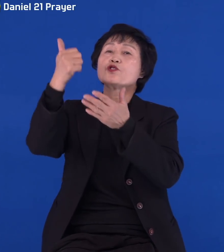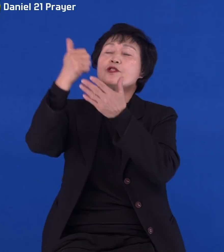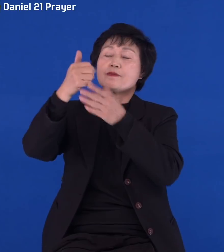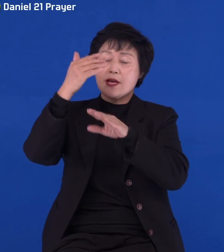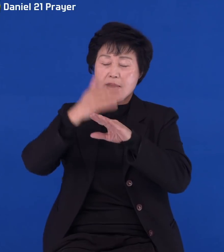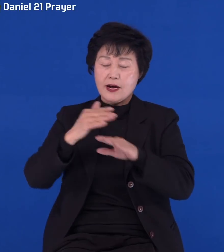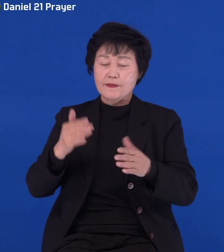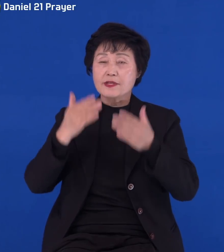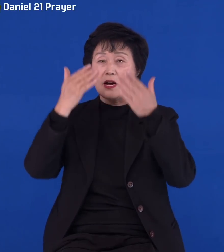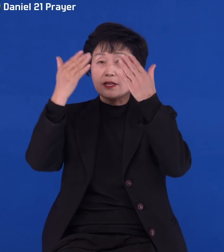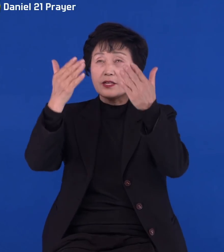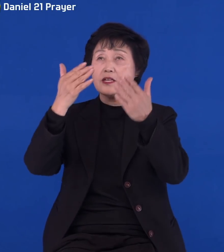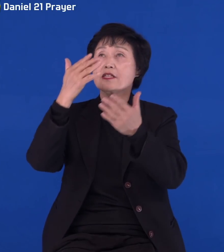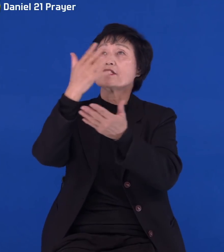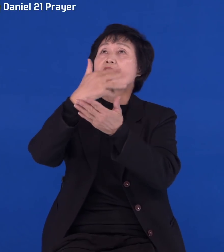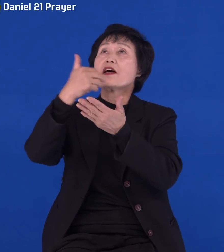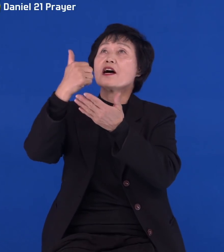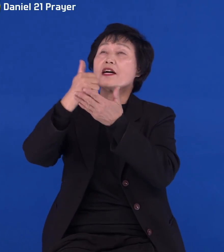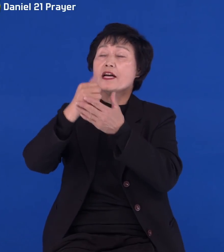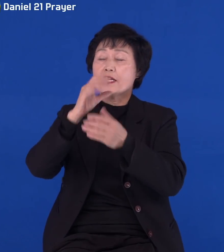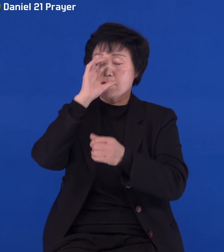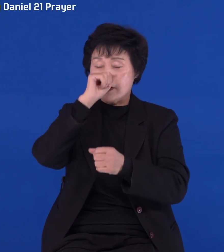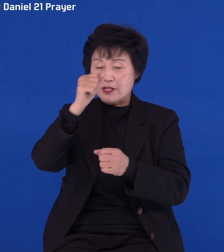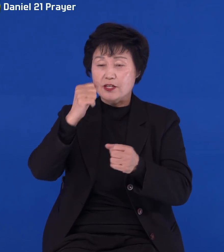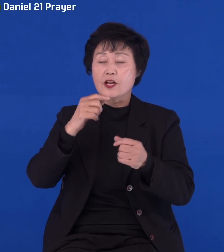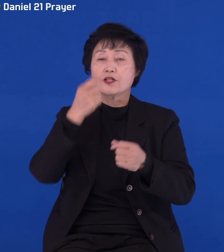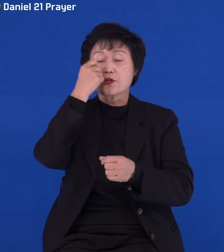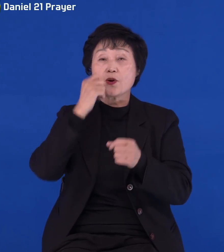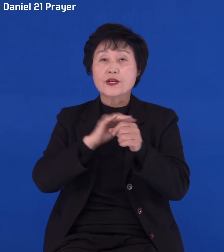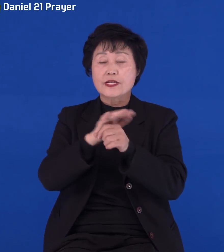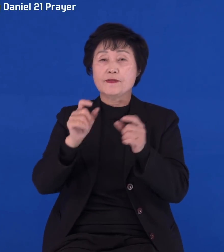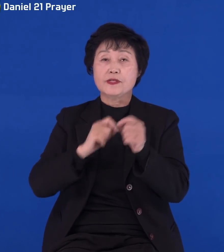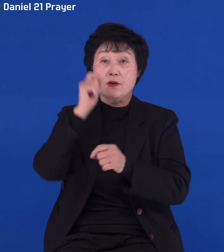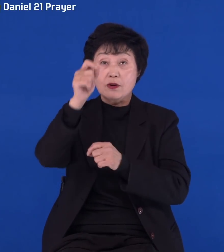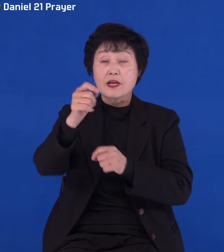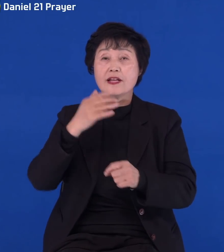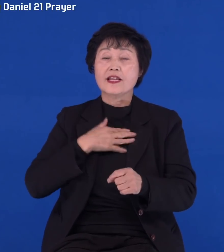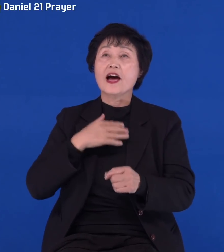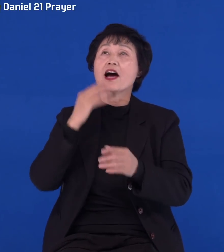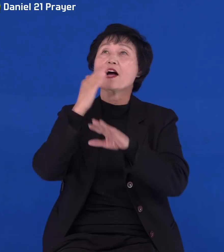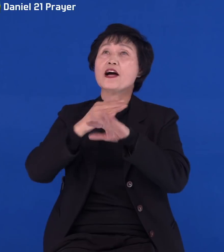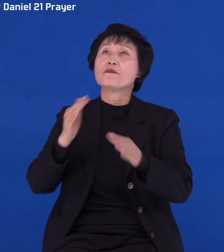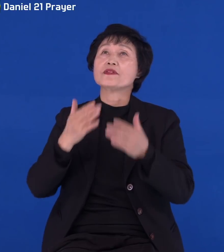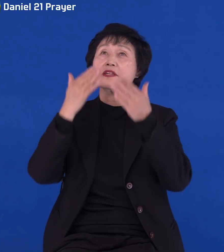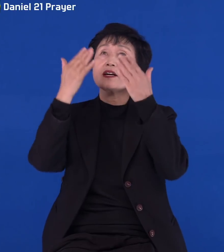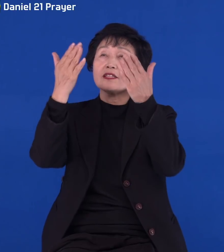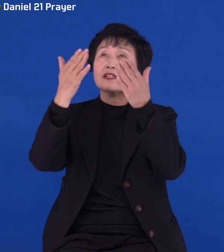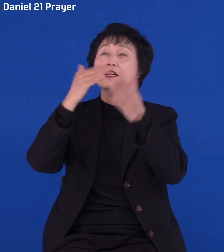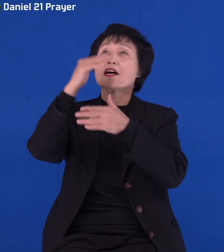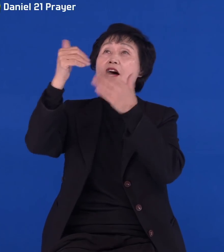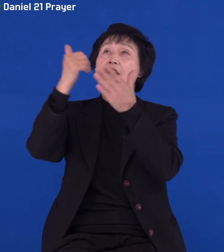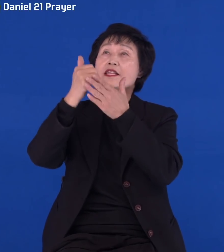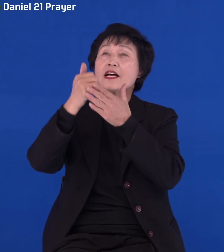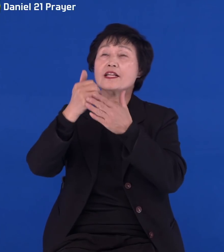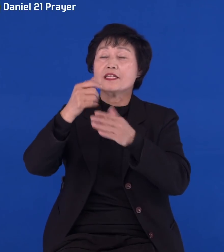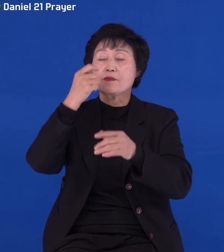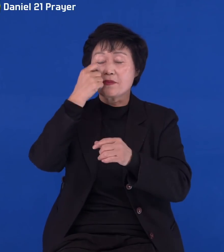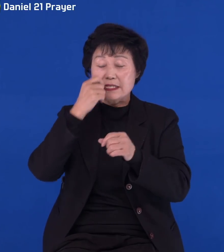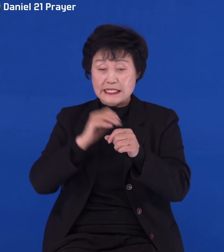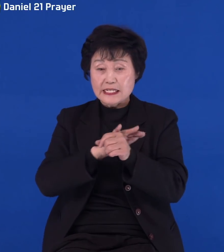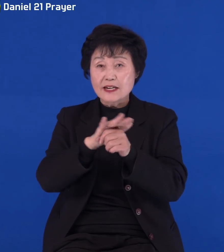그는 선하시며 인자하심이 영원함이로다. 내가 감사하리. 그는 선하시며 인자하심이